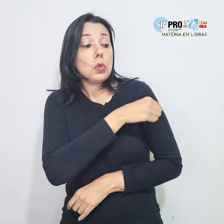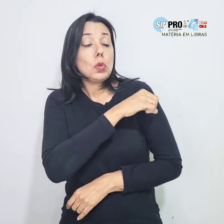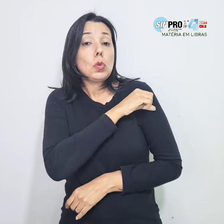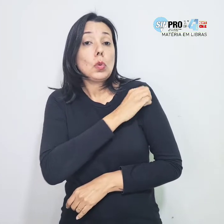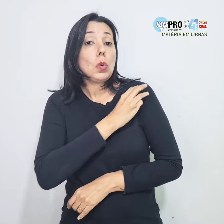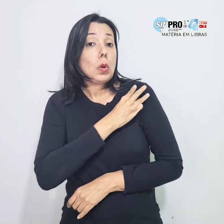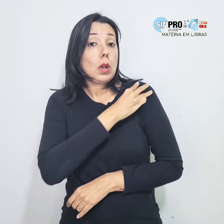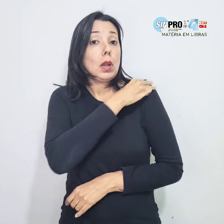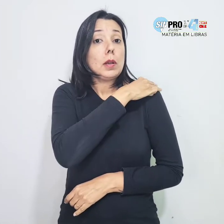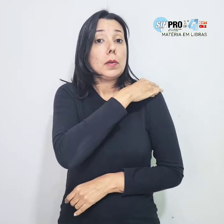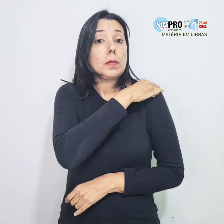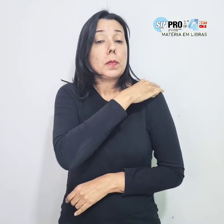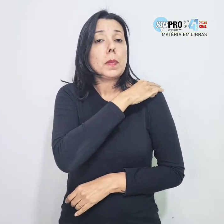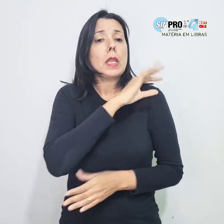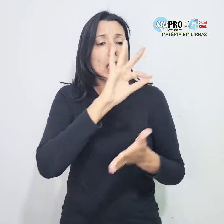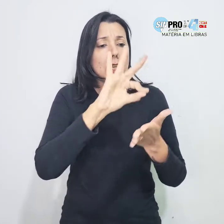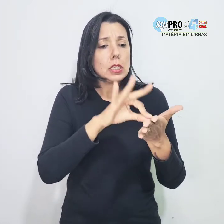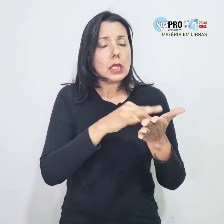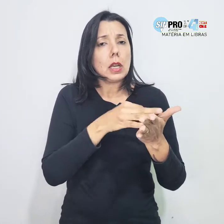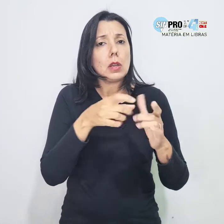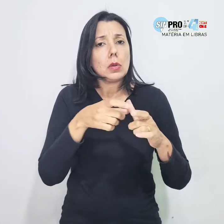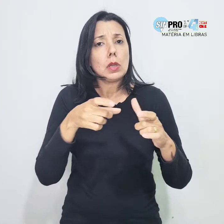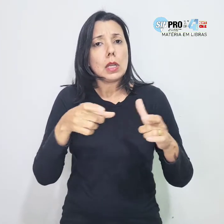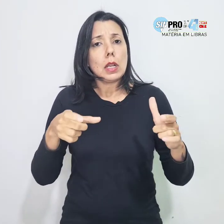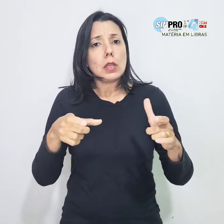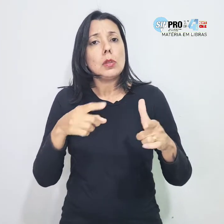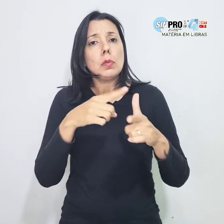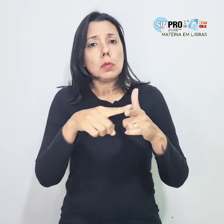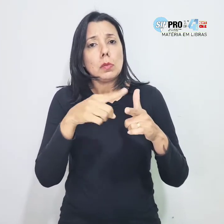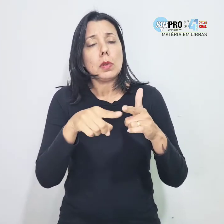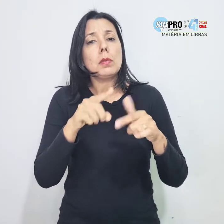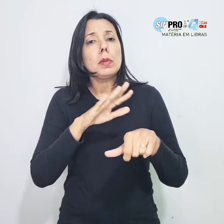secundárias, registraram grandes surtos da doença.